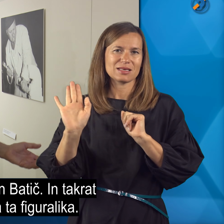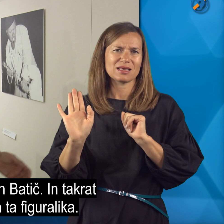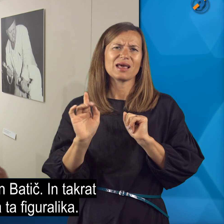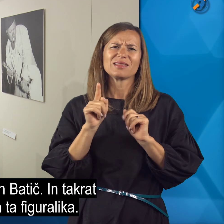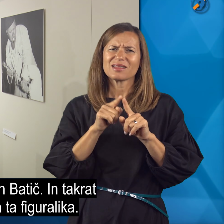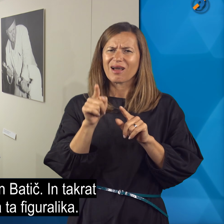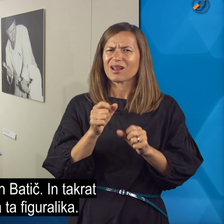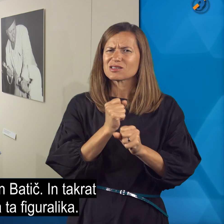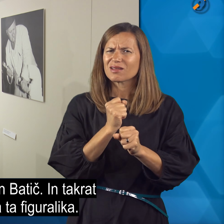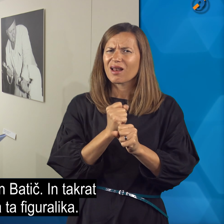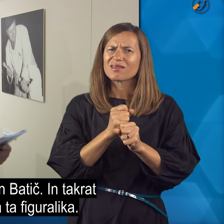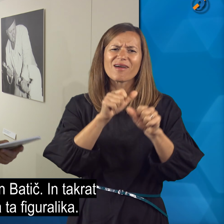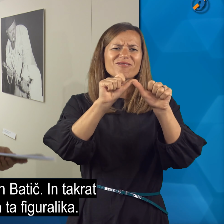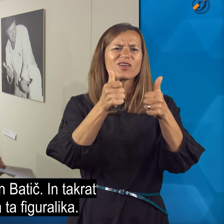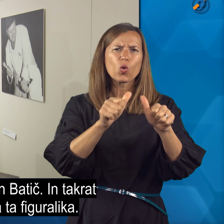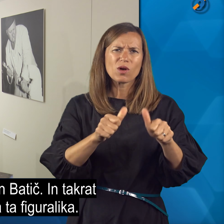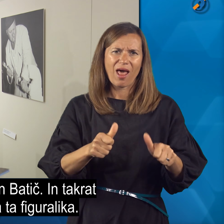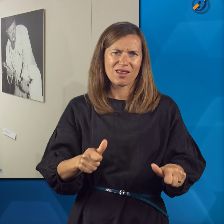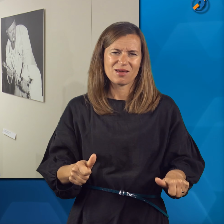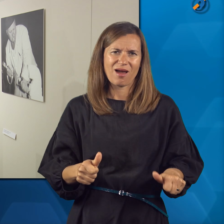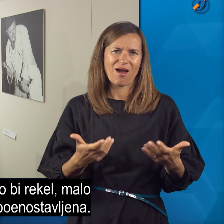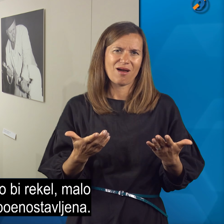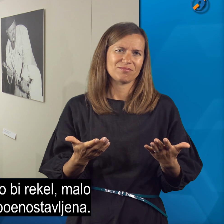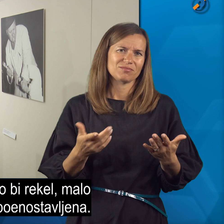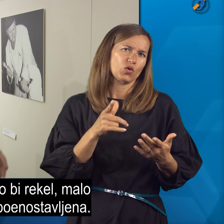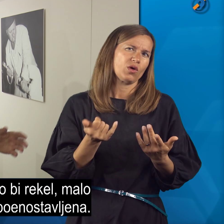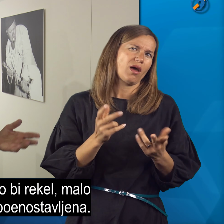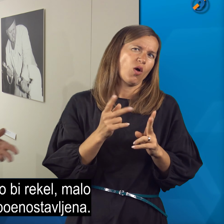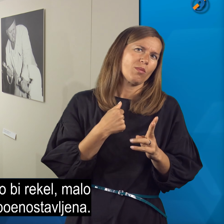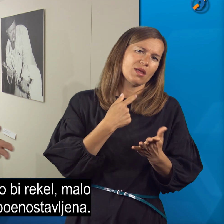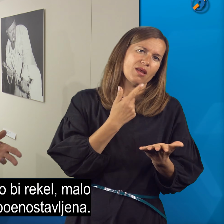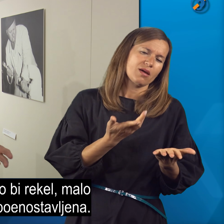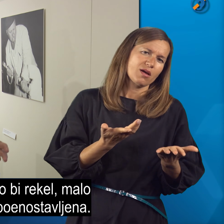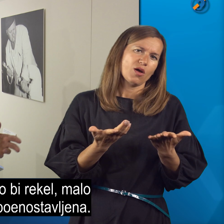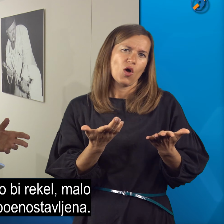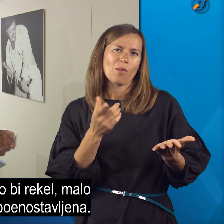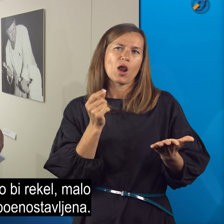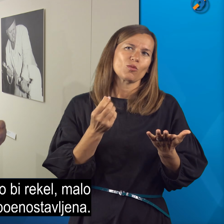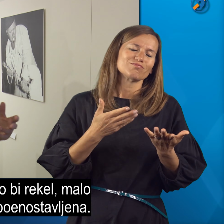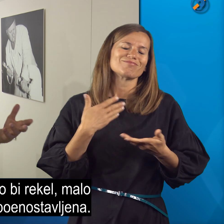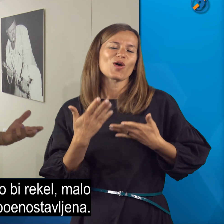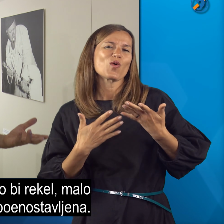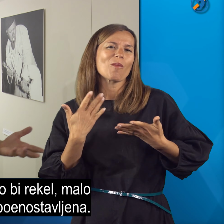pač delala ta figuralika, nekaj, ko bi rekel, malo